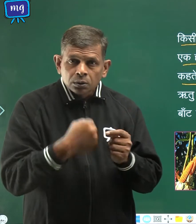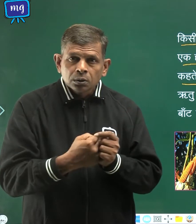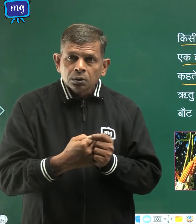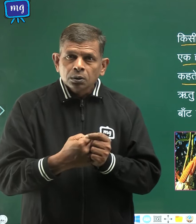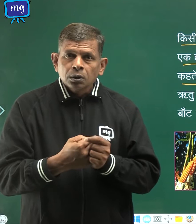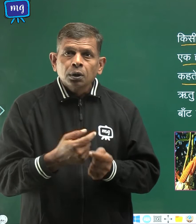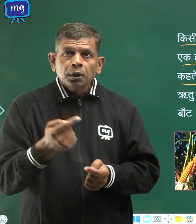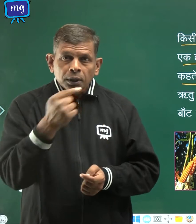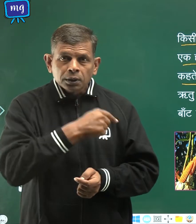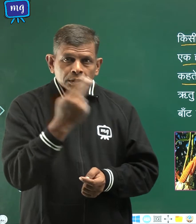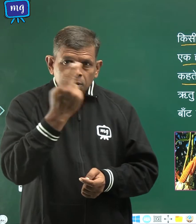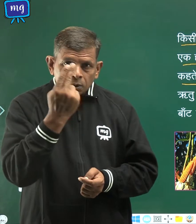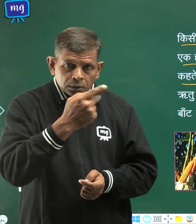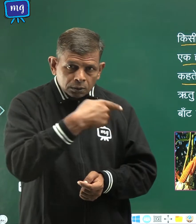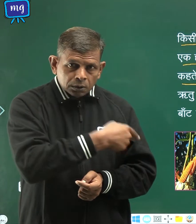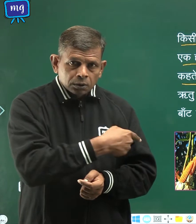इस चित्र में